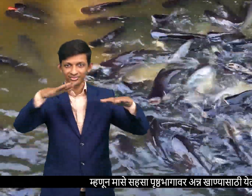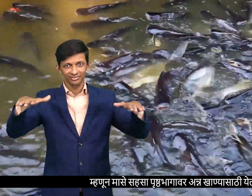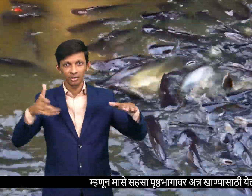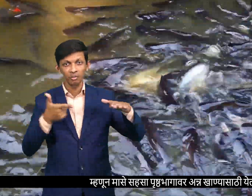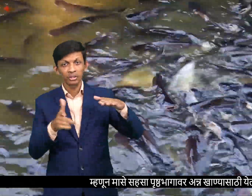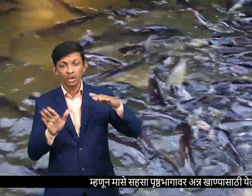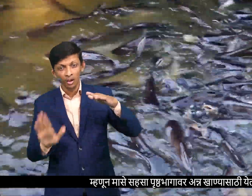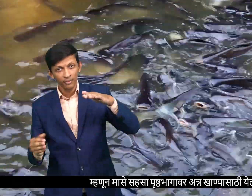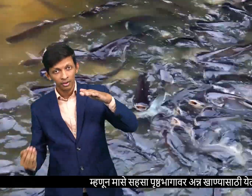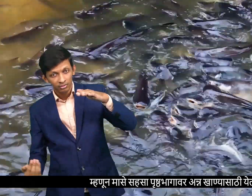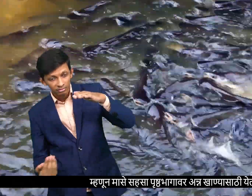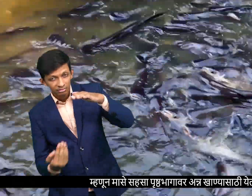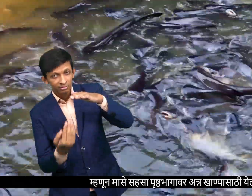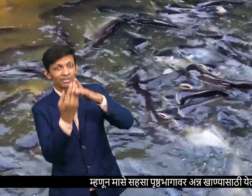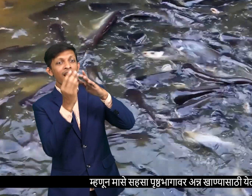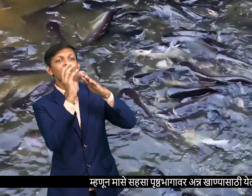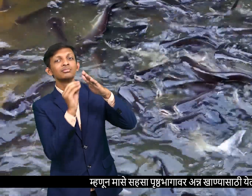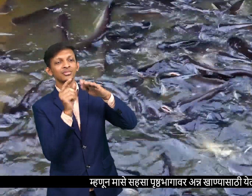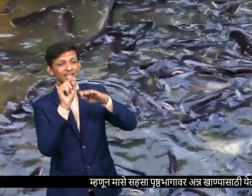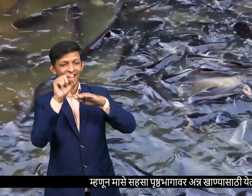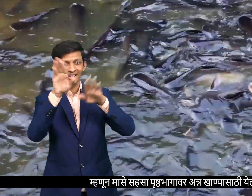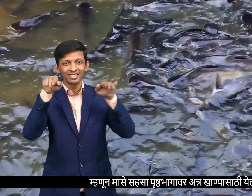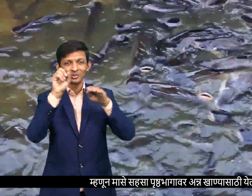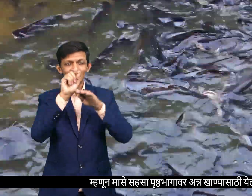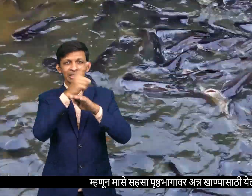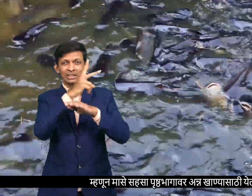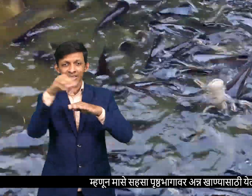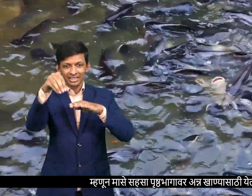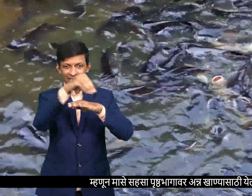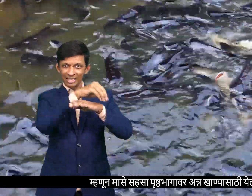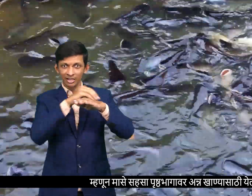सहसा पृष्ठभागावर अन्न खाण्यासाठी येतात.